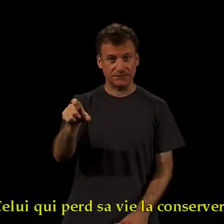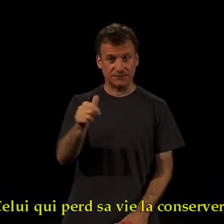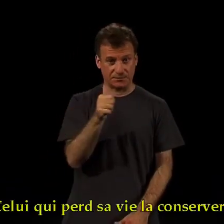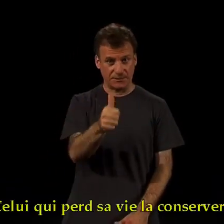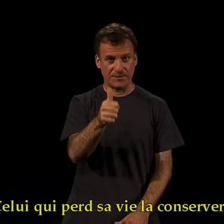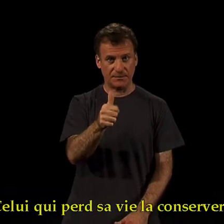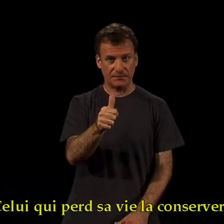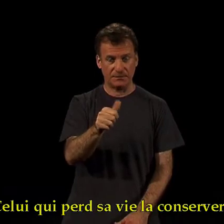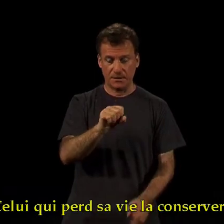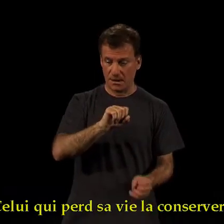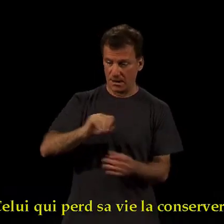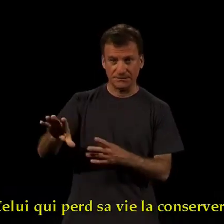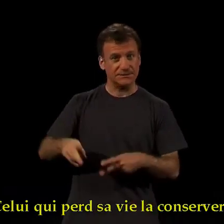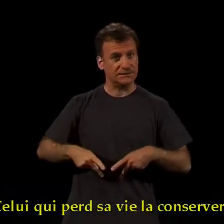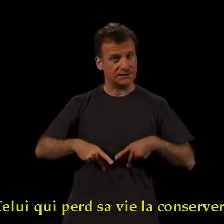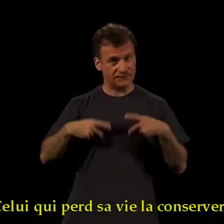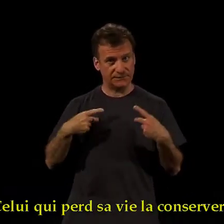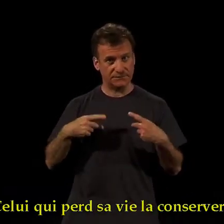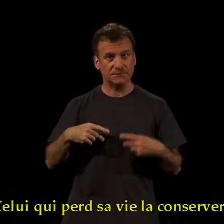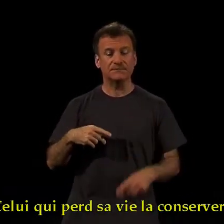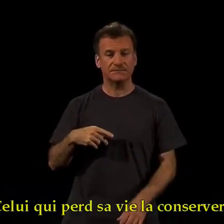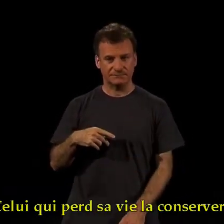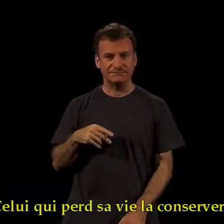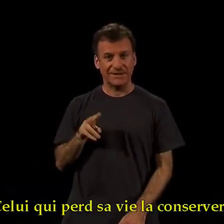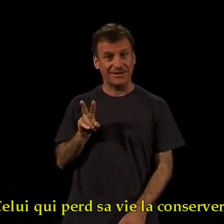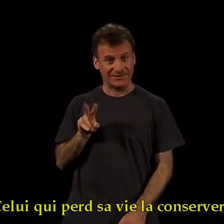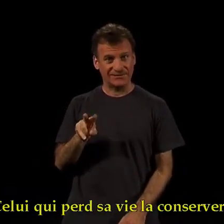Celui qui perd sa vie la conservera.